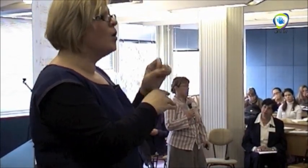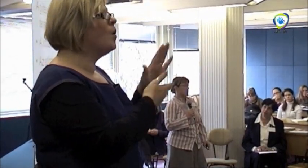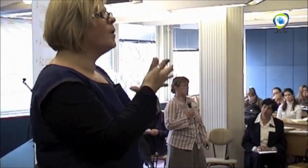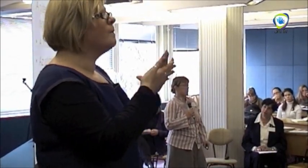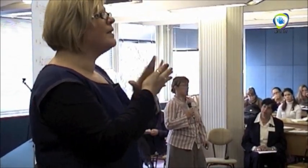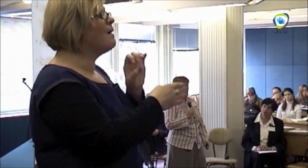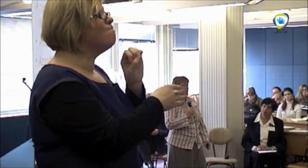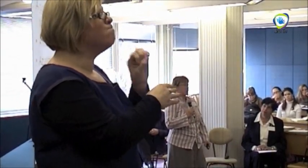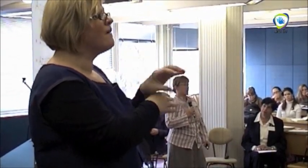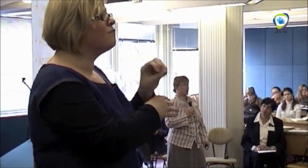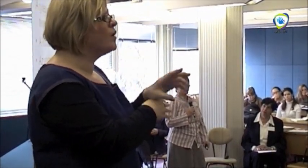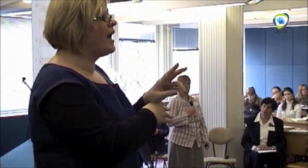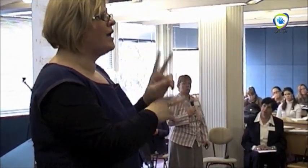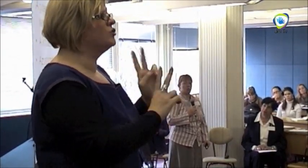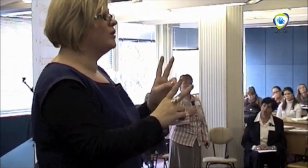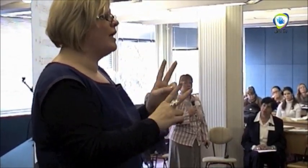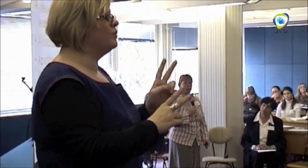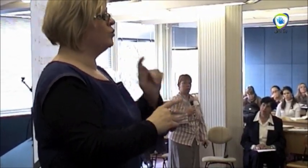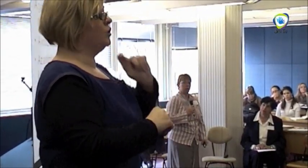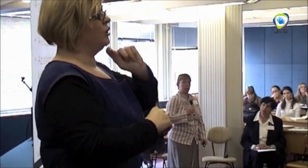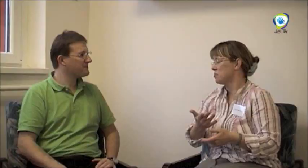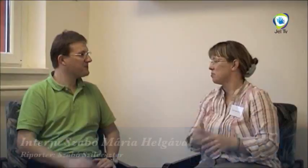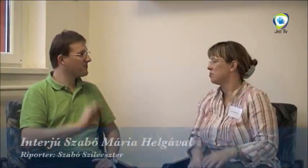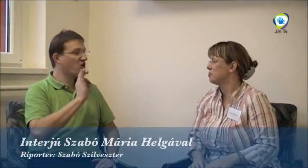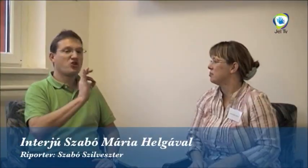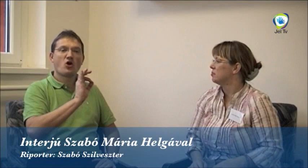azt, hogy mennyire lesz sikeres a jegy...